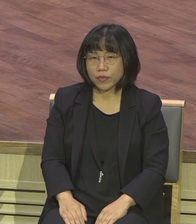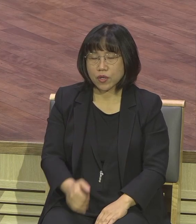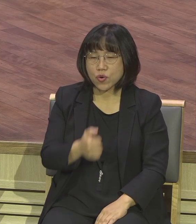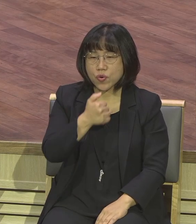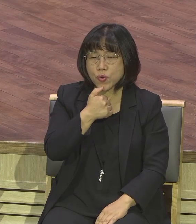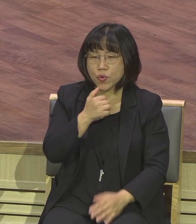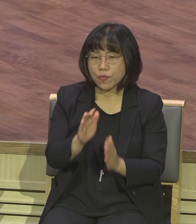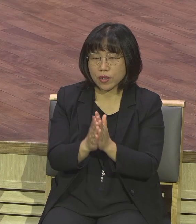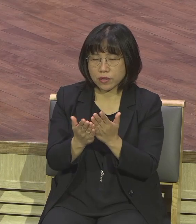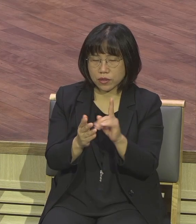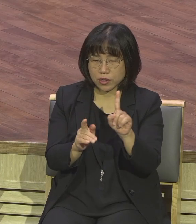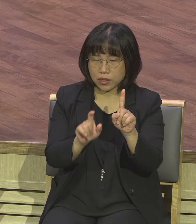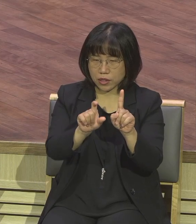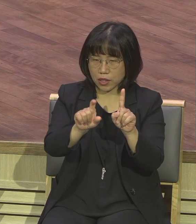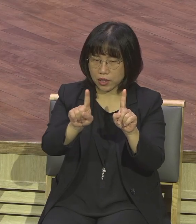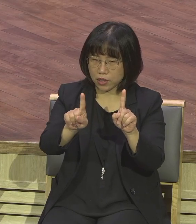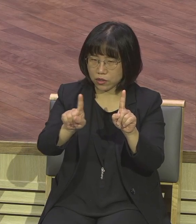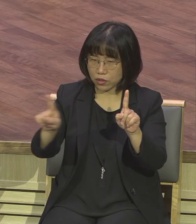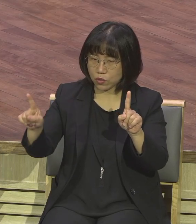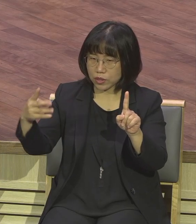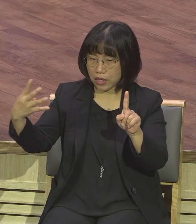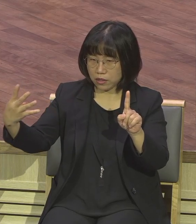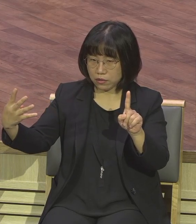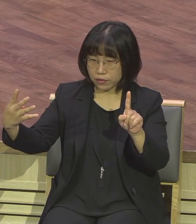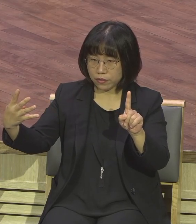로마서 1장 1절로 4절.